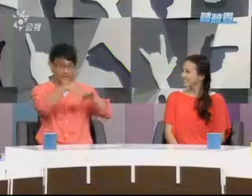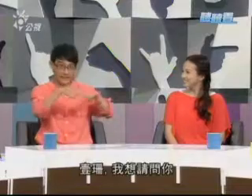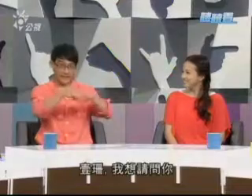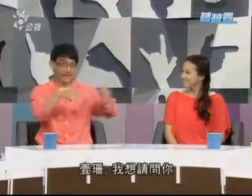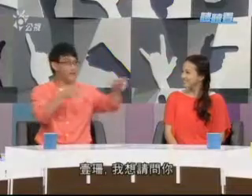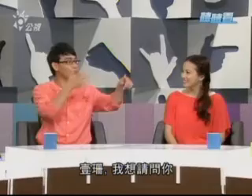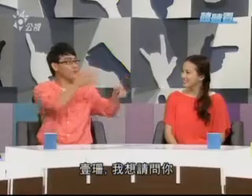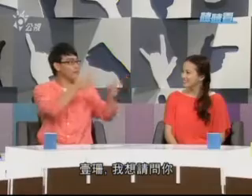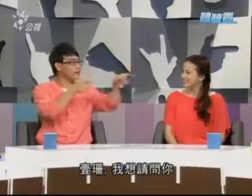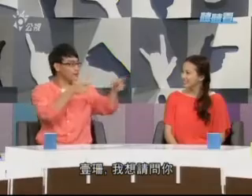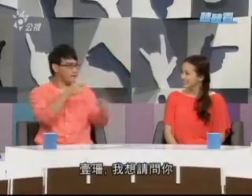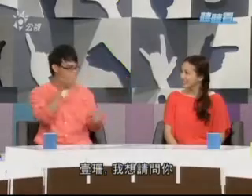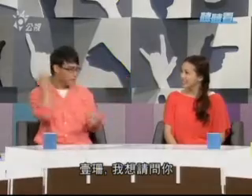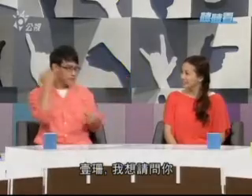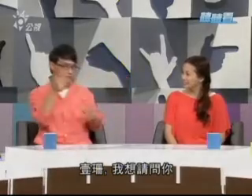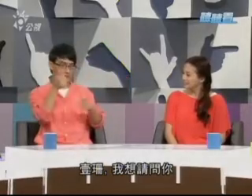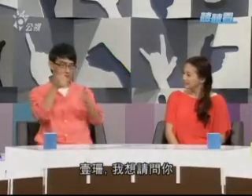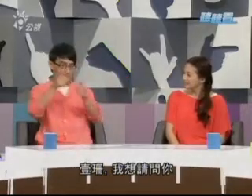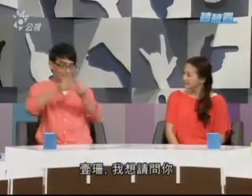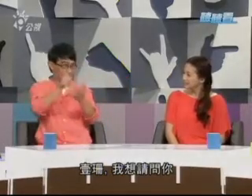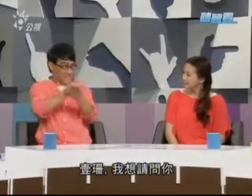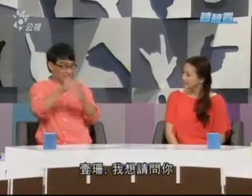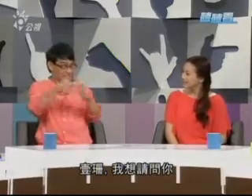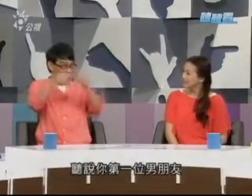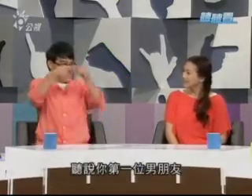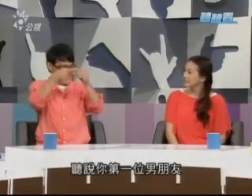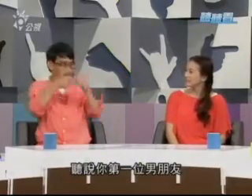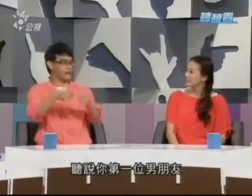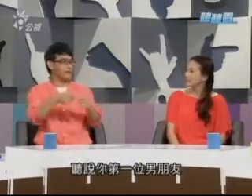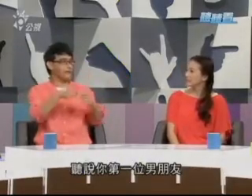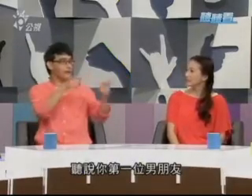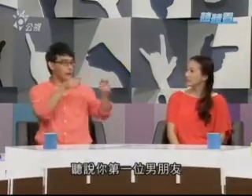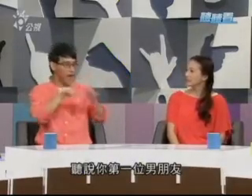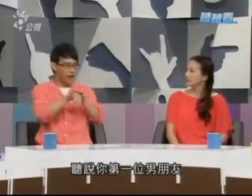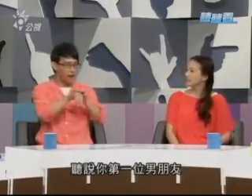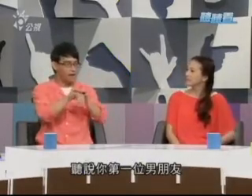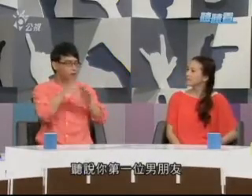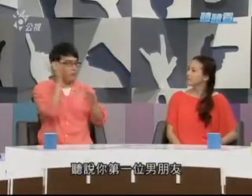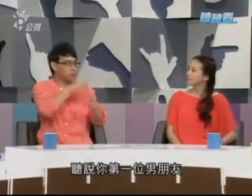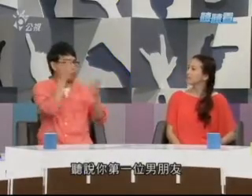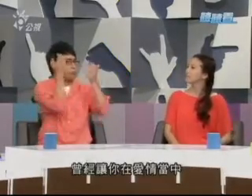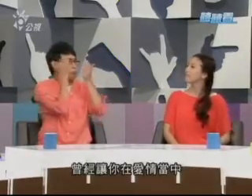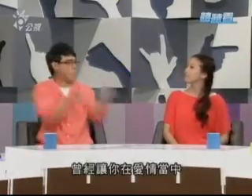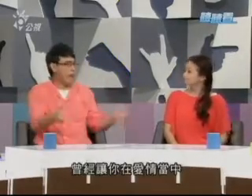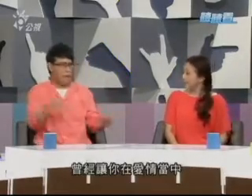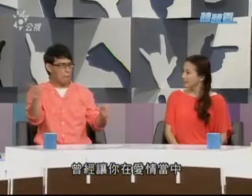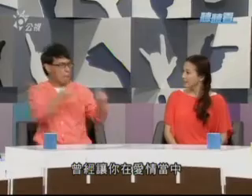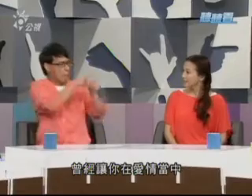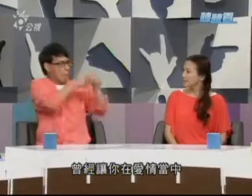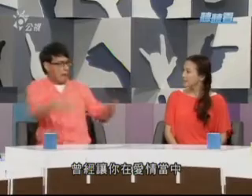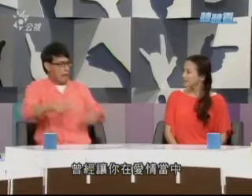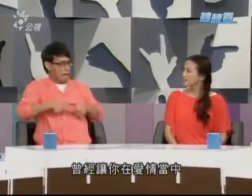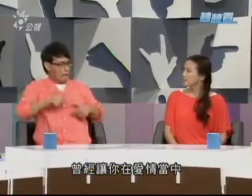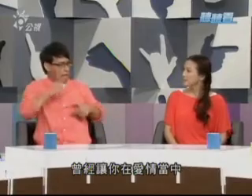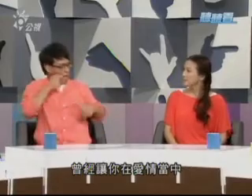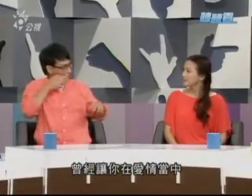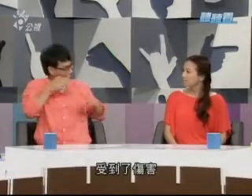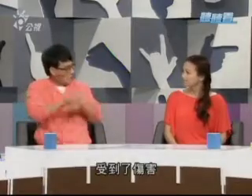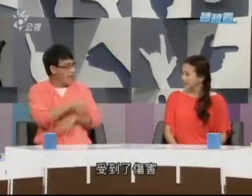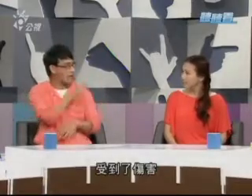了。 医生啊，我想请问你啊，听说你第一位男朋友曾经让你在爱情当中受到了